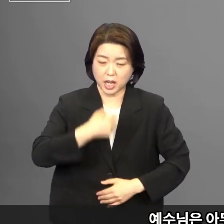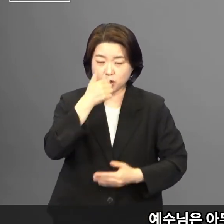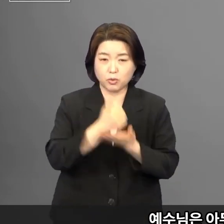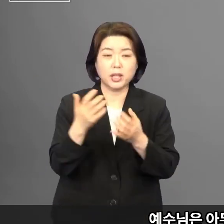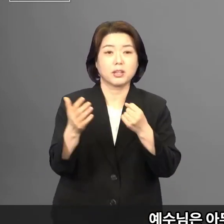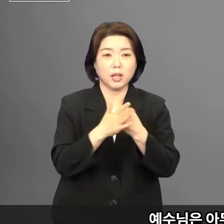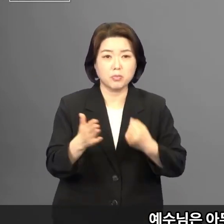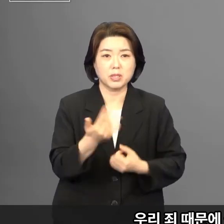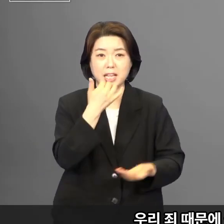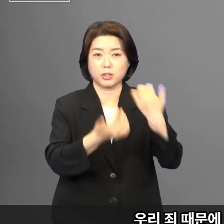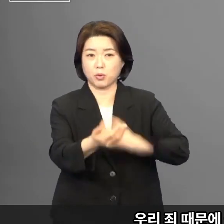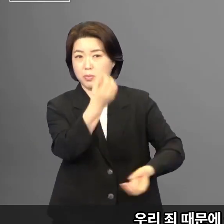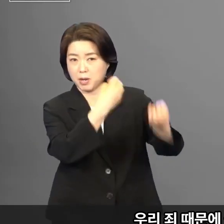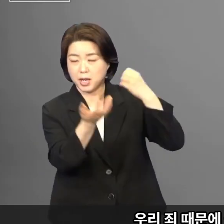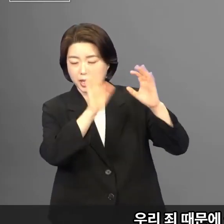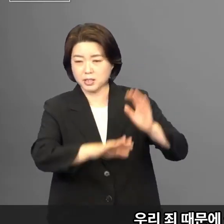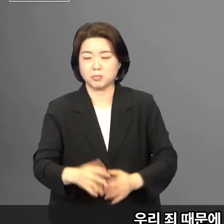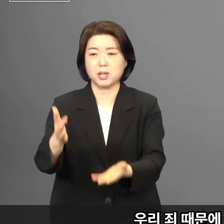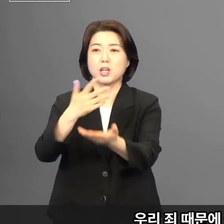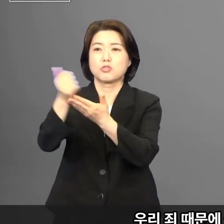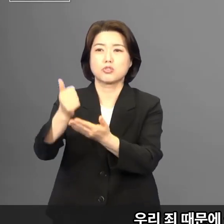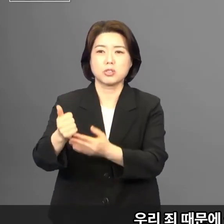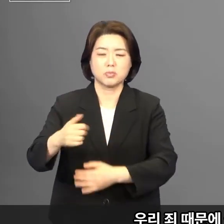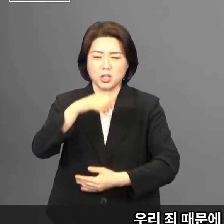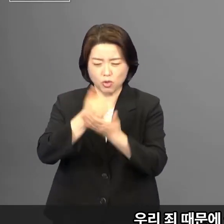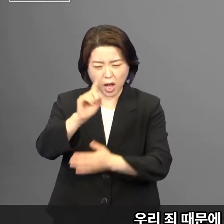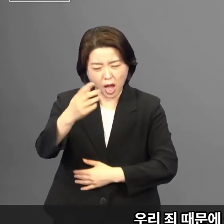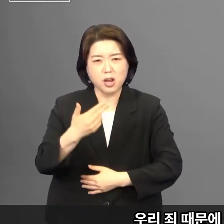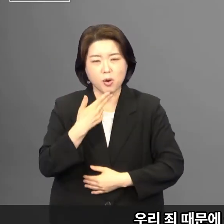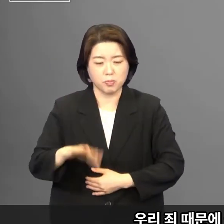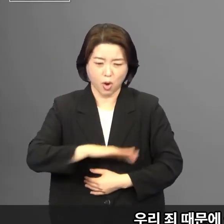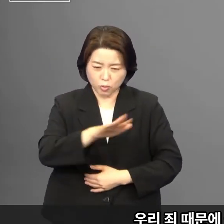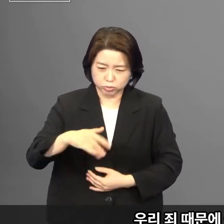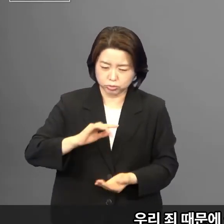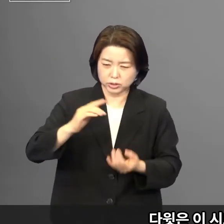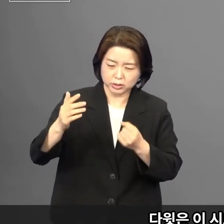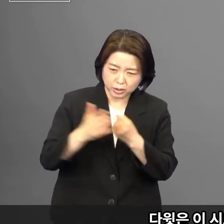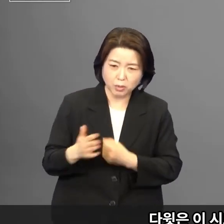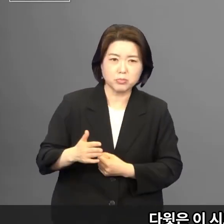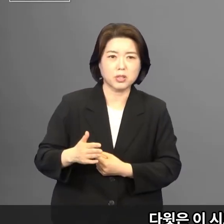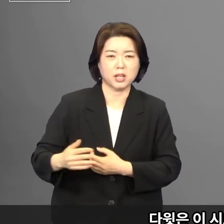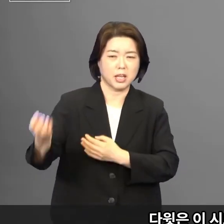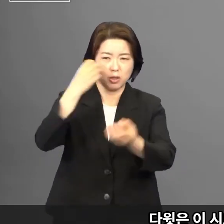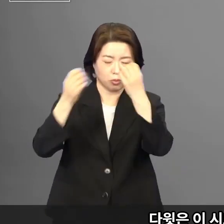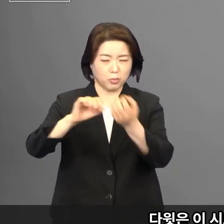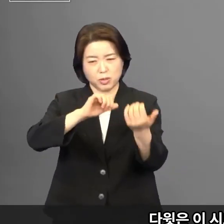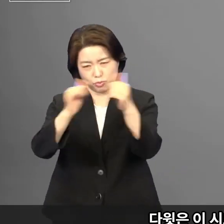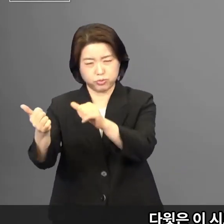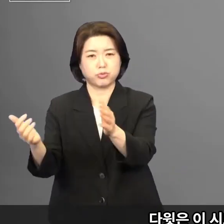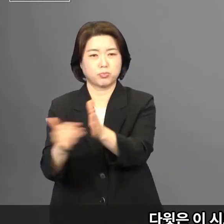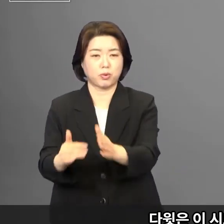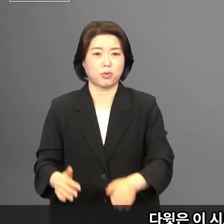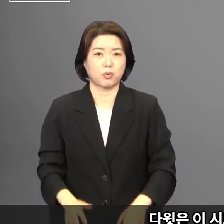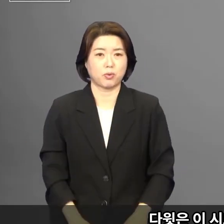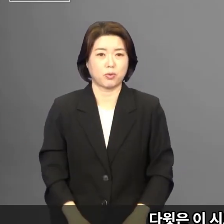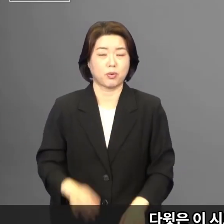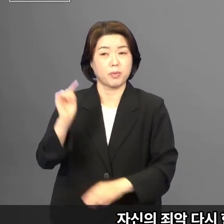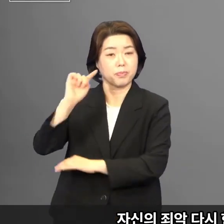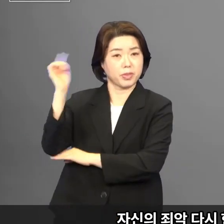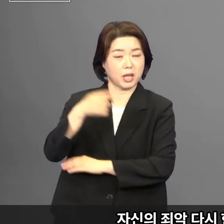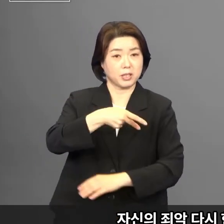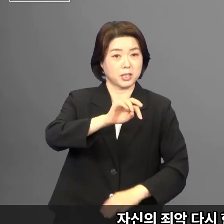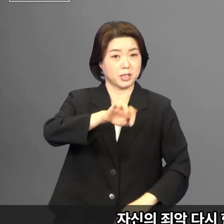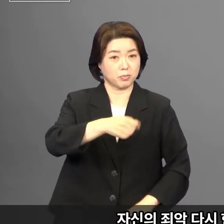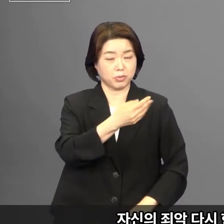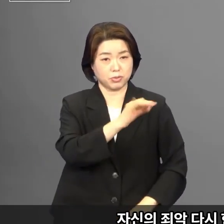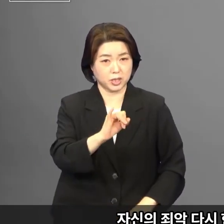아무 죄 없는 그분께서 우리 죄 때문에 돌을 맞아 죽으셨어요. 다윗은 이 심우의 저주를 통해